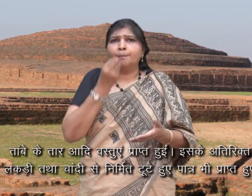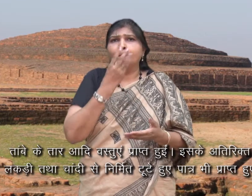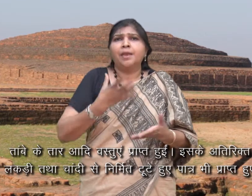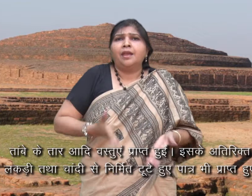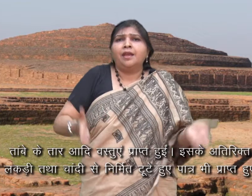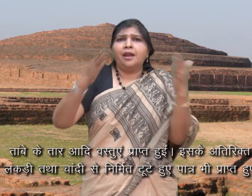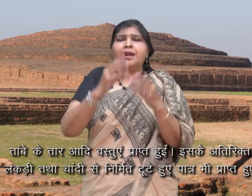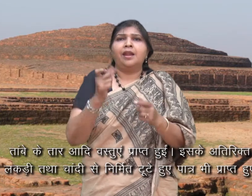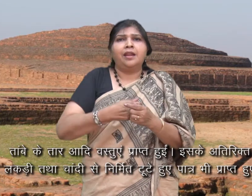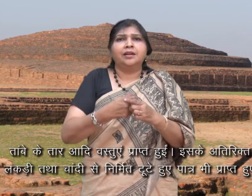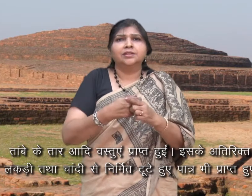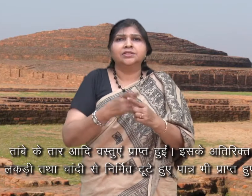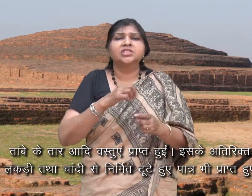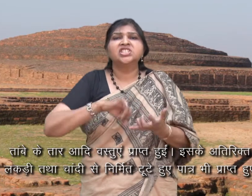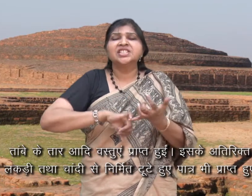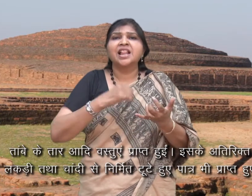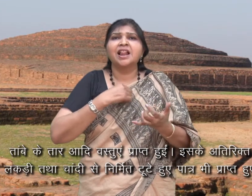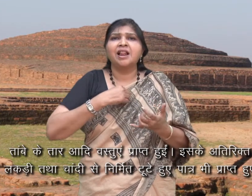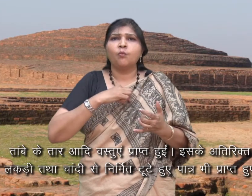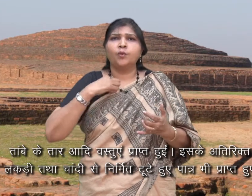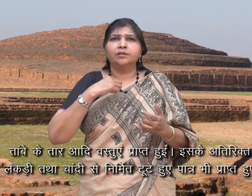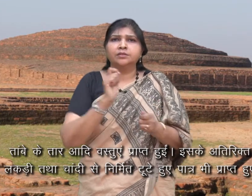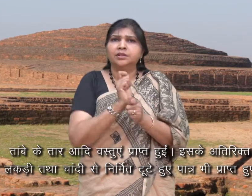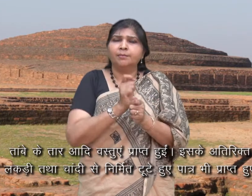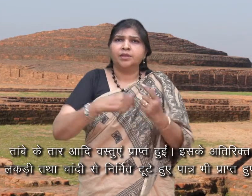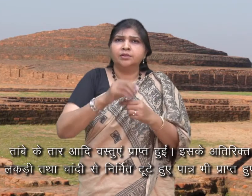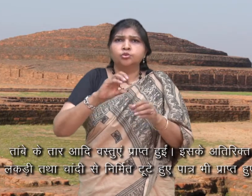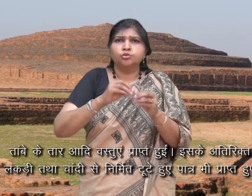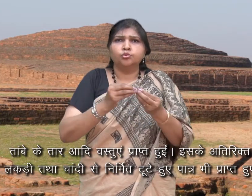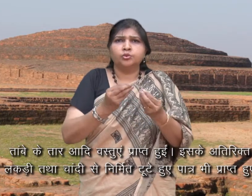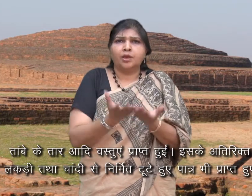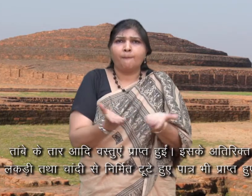तथा चांदी से निर्मित टूटे हुए पात्र भी प्राप्त हुए।